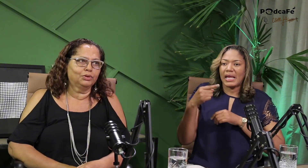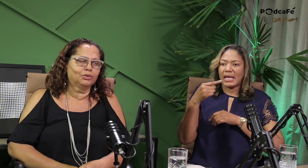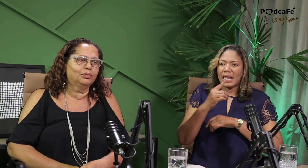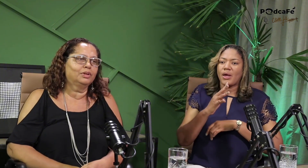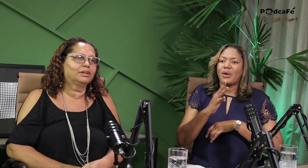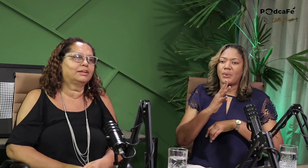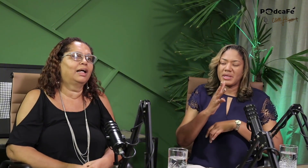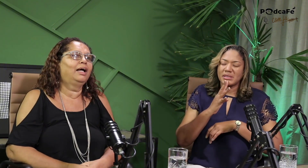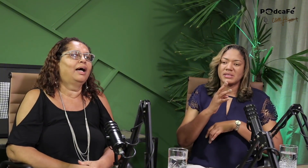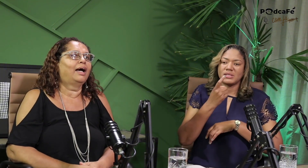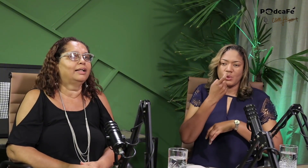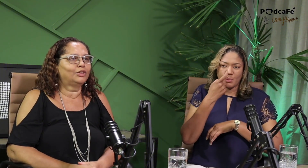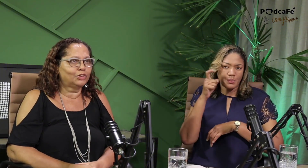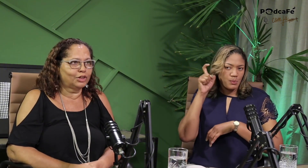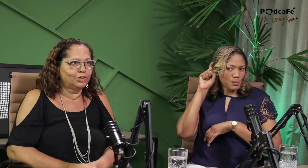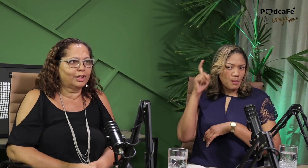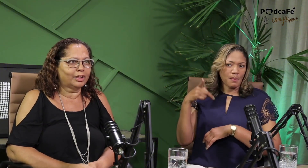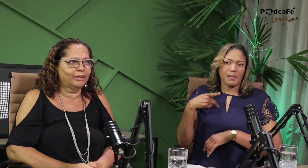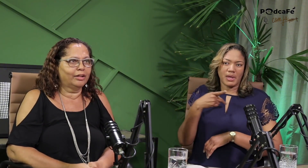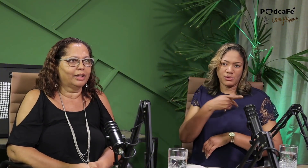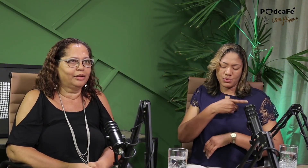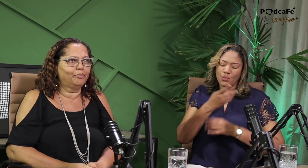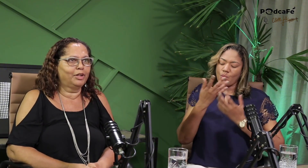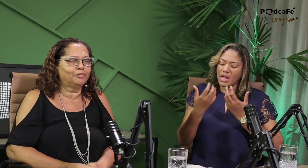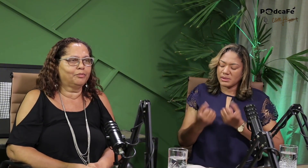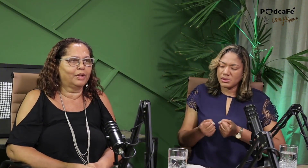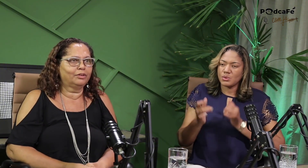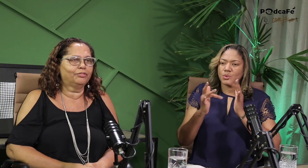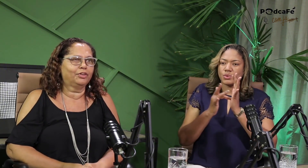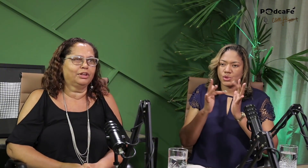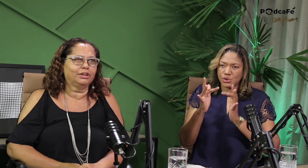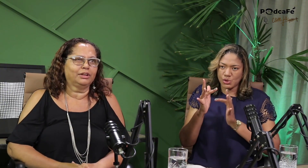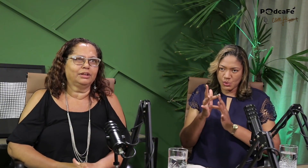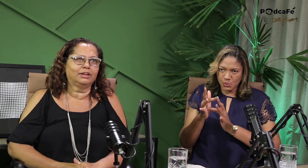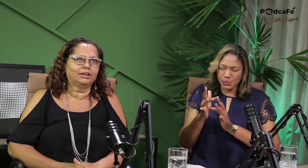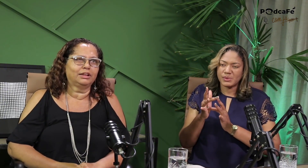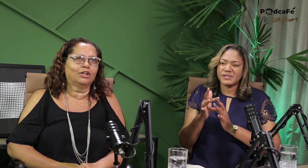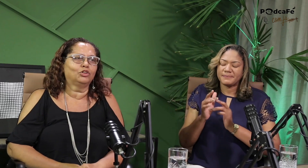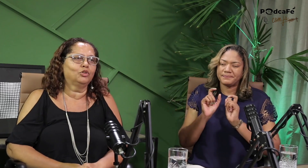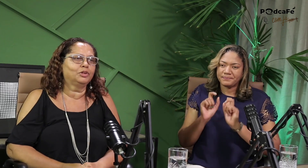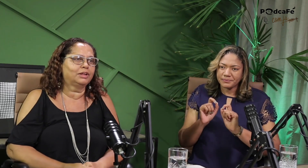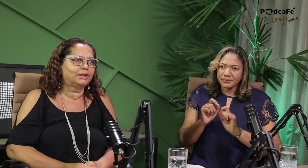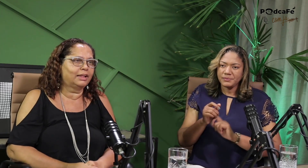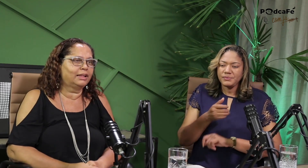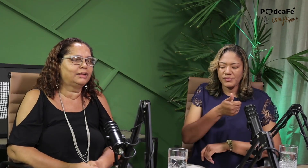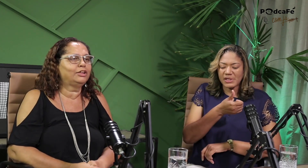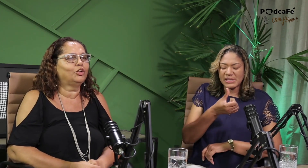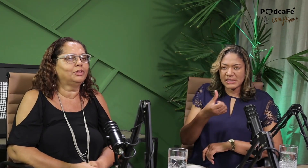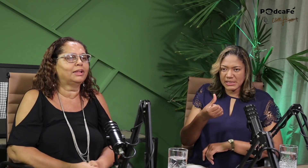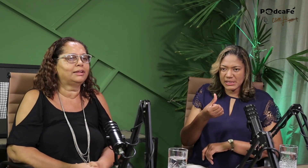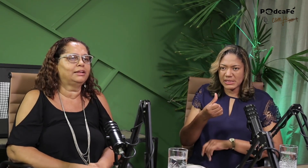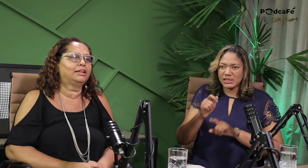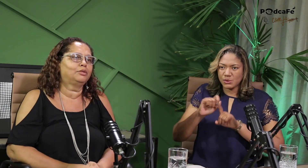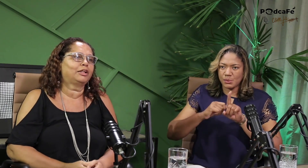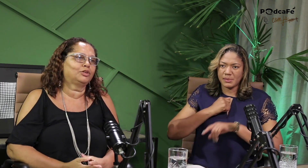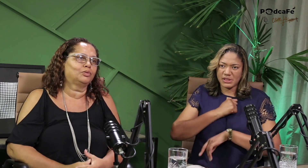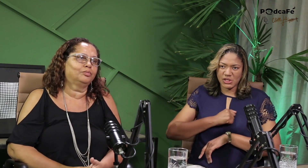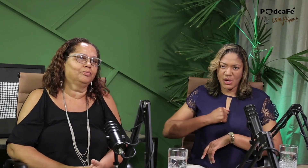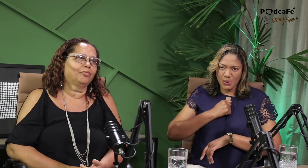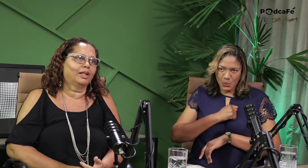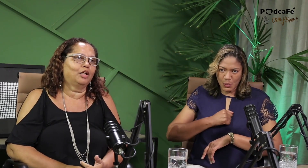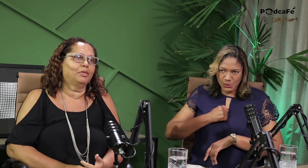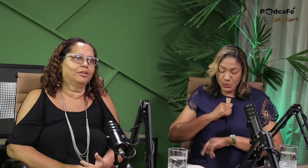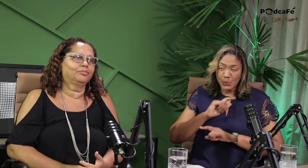pastor Nilton, aceitou Jesus naquele mesmo ano, foi 16 de agosto de 2016, e em 2017 ele se